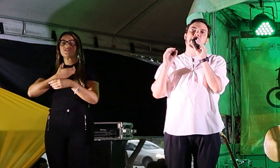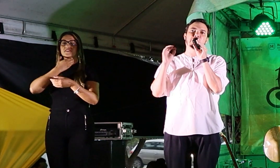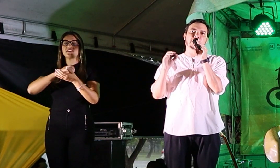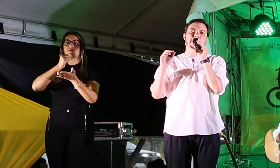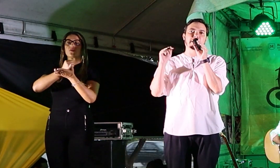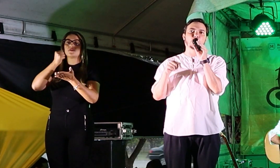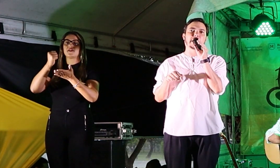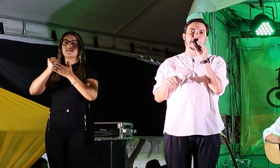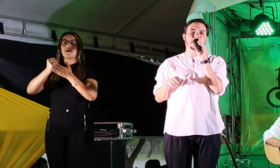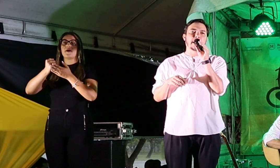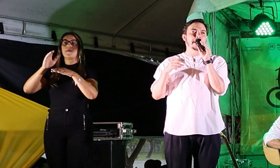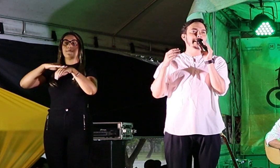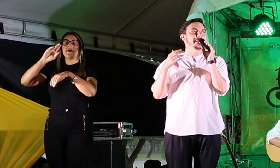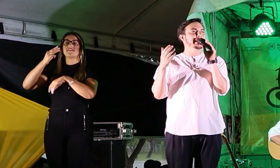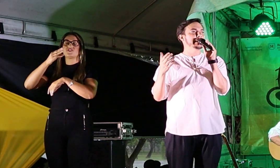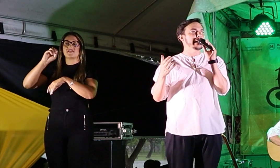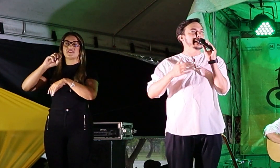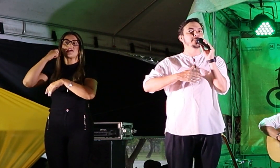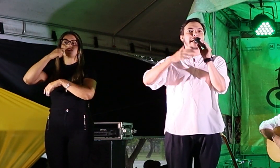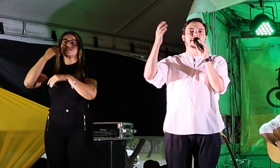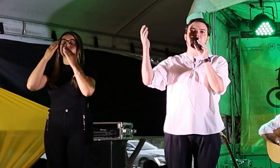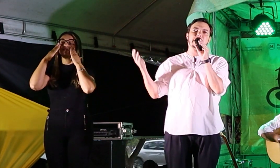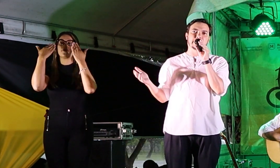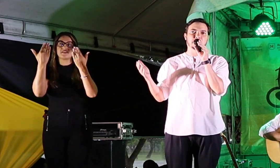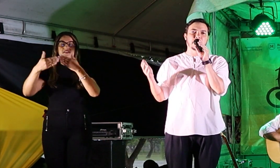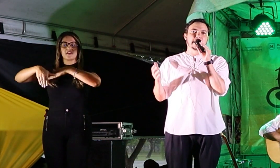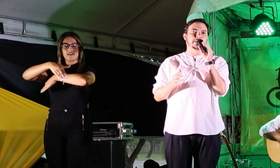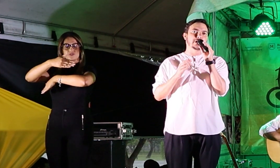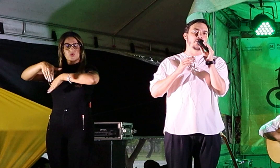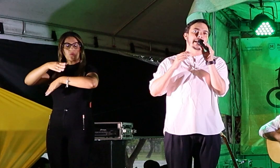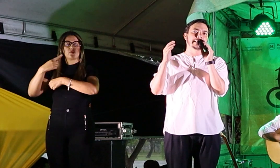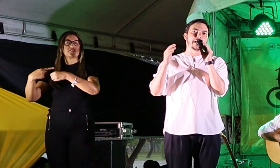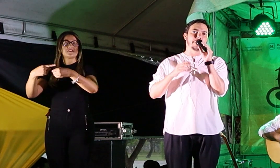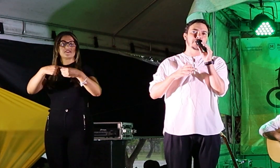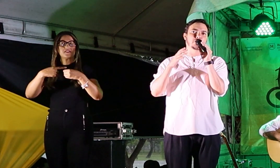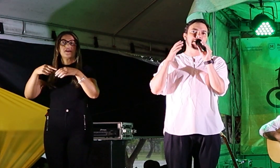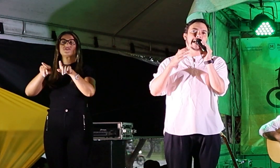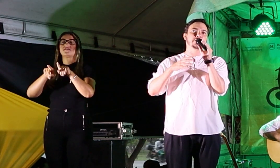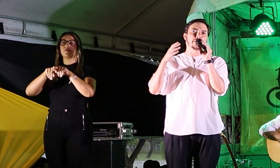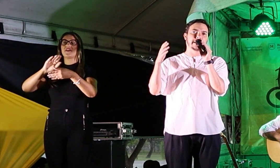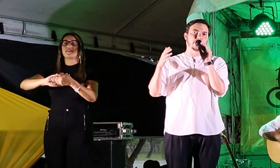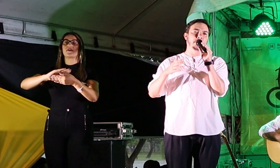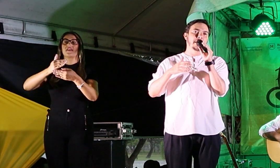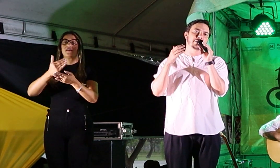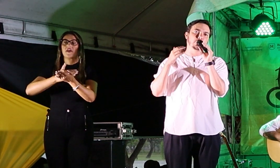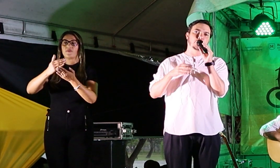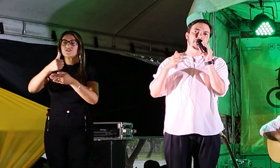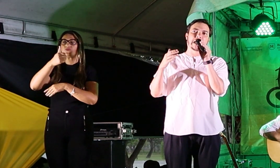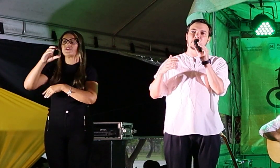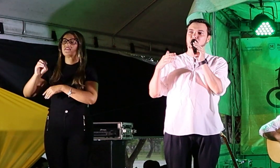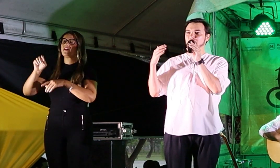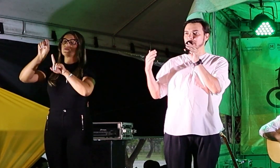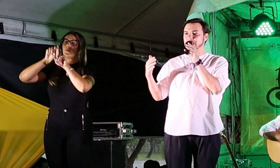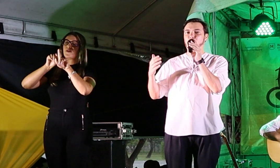mais 30 artistas aqui do Guará para se apresentarem nas praças da cidade. Então a gente tem um calendário a partir do dia 10 de fevereiro, vão ser